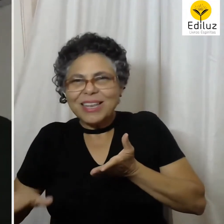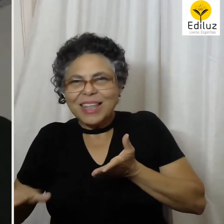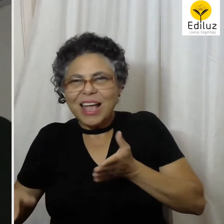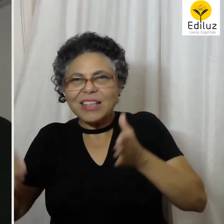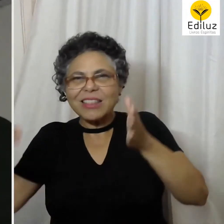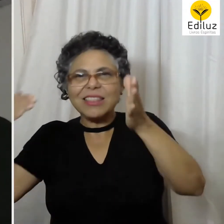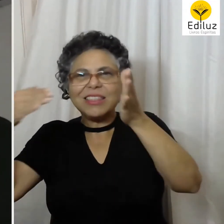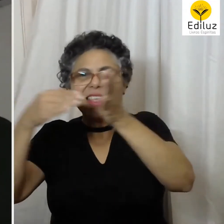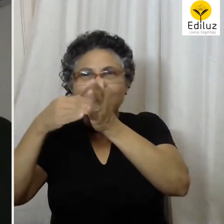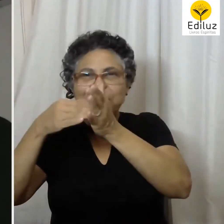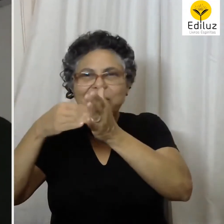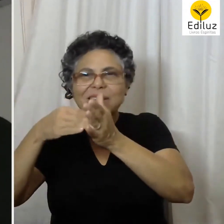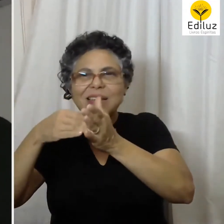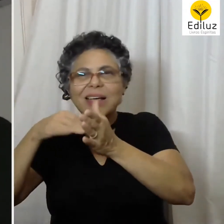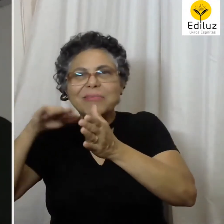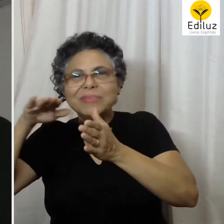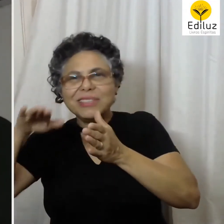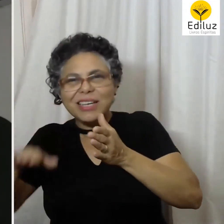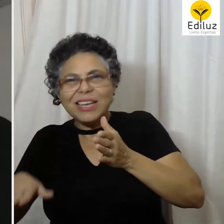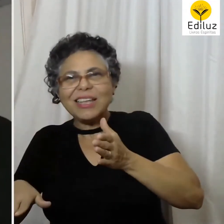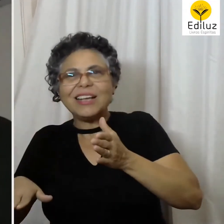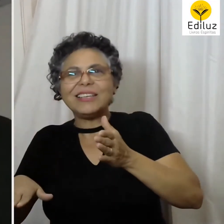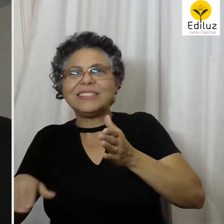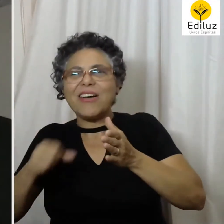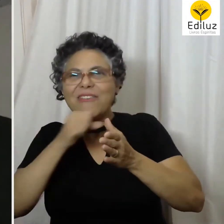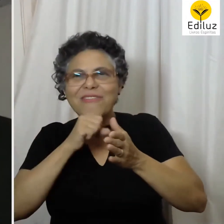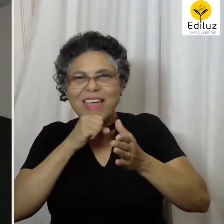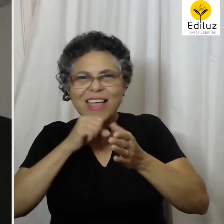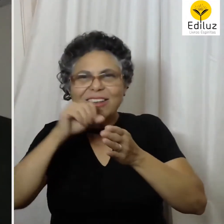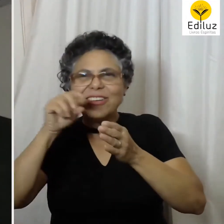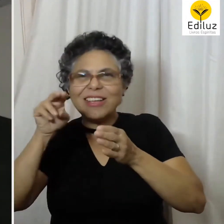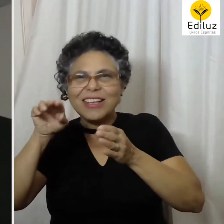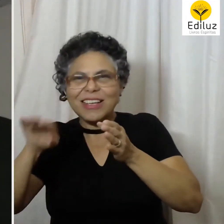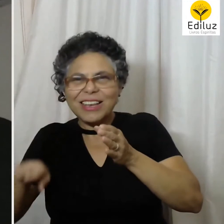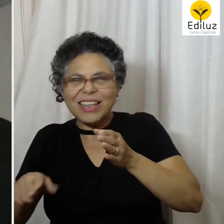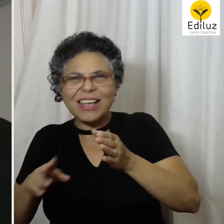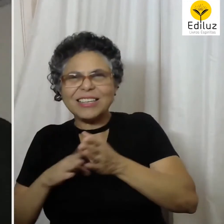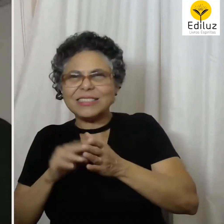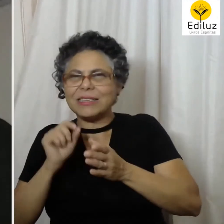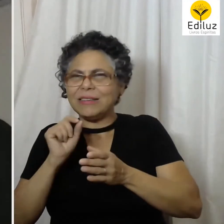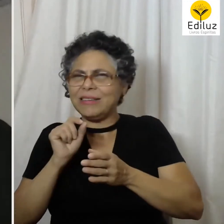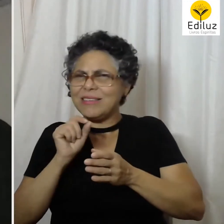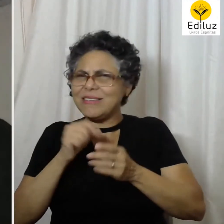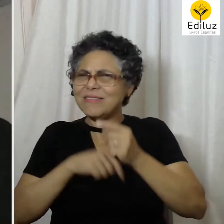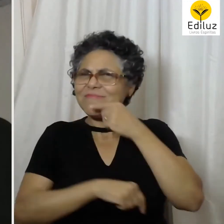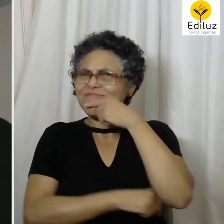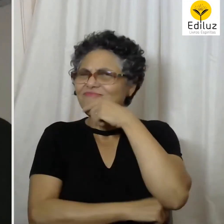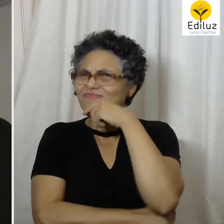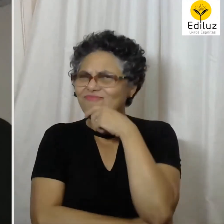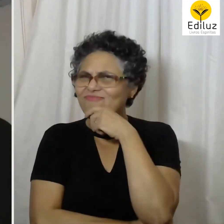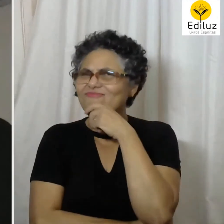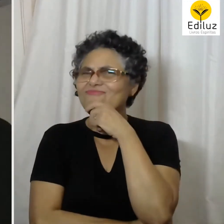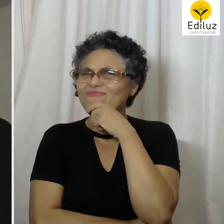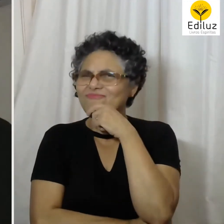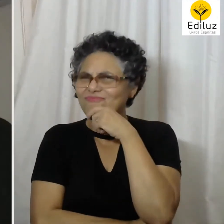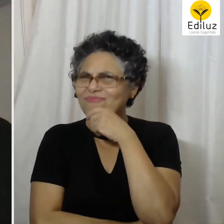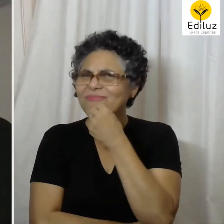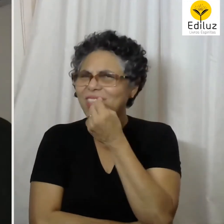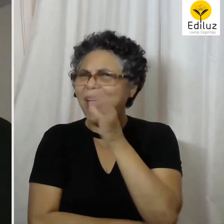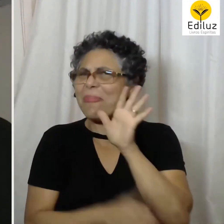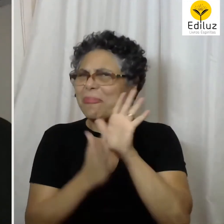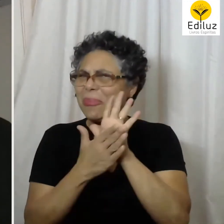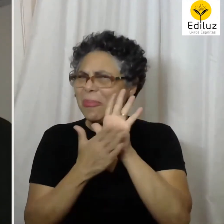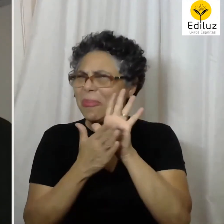só, né? A gente vem da infância e volta para a infância. Será que isso nos diz alguma coisa? Então, o propósito é